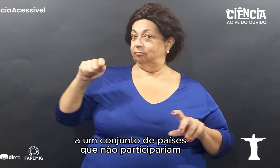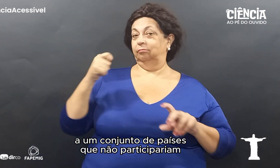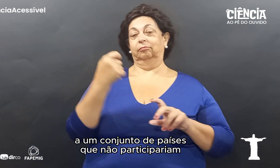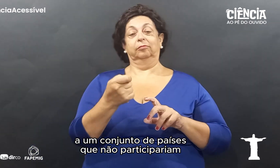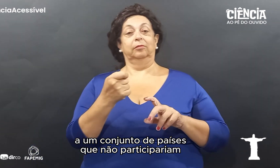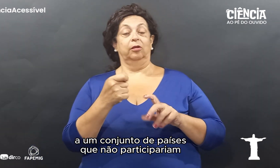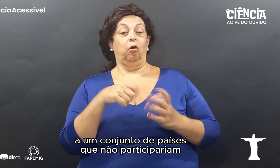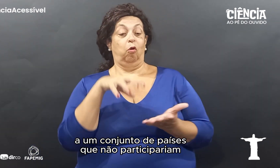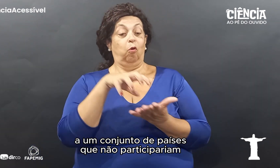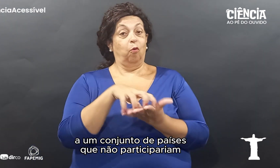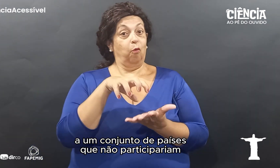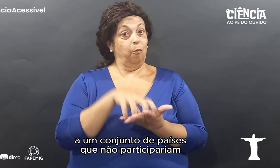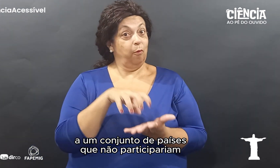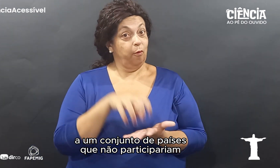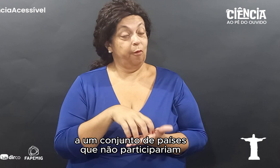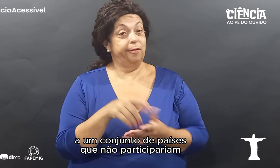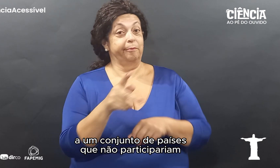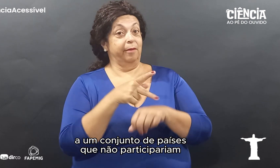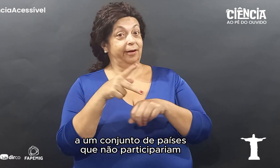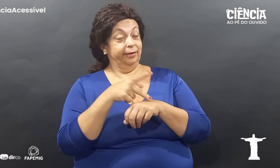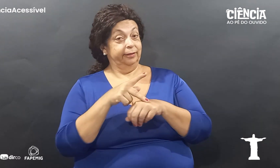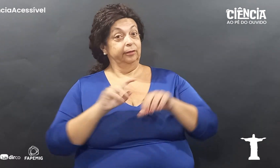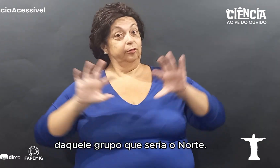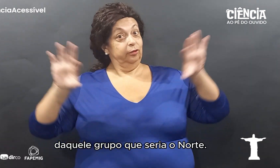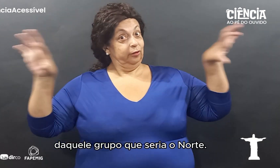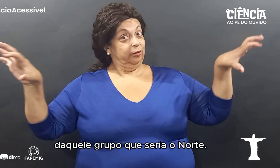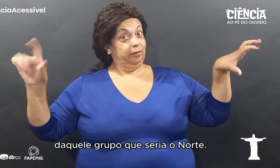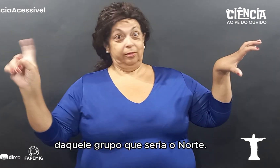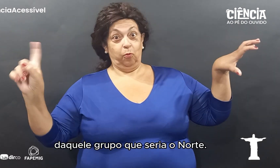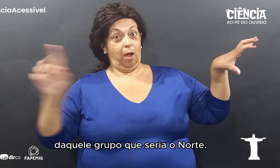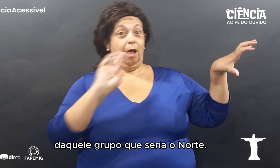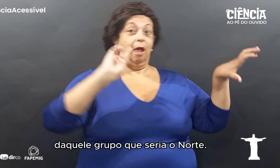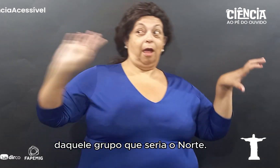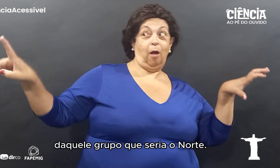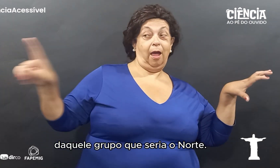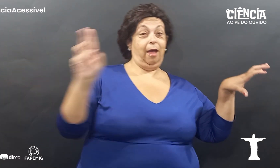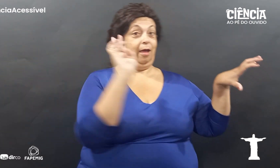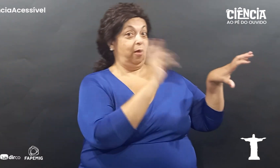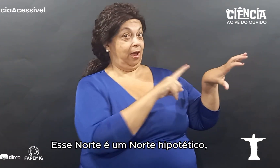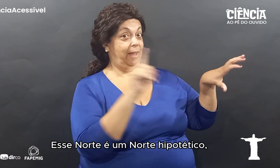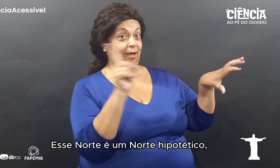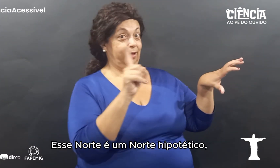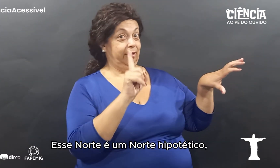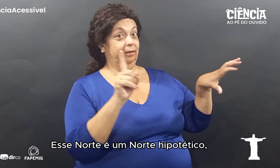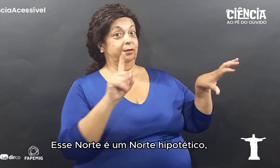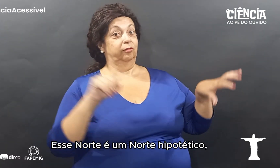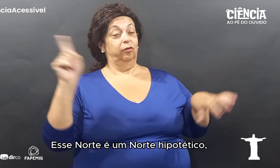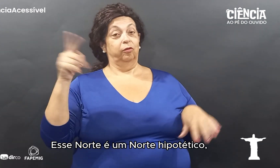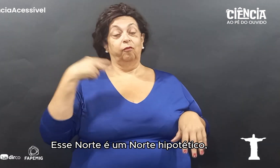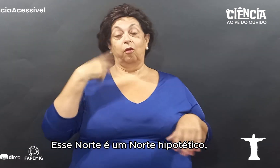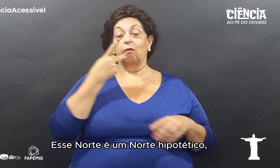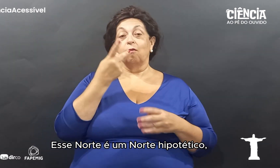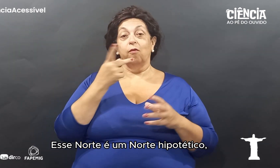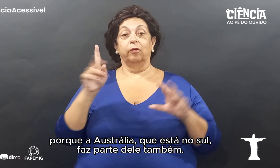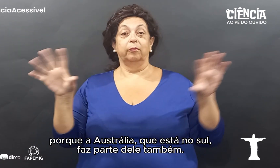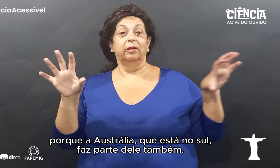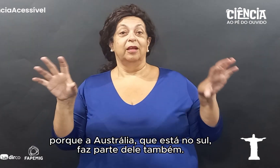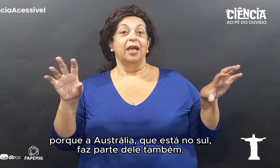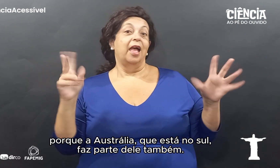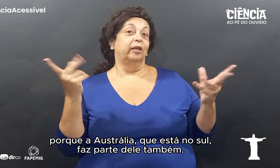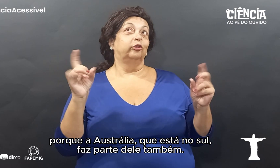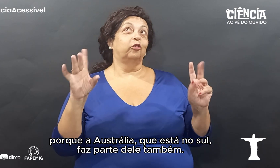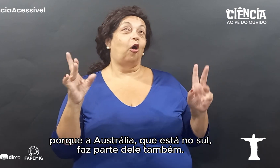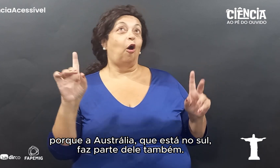a um conjunto de países que não participariam daquele grupo que seria o Norte. E esse Norte é um Norte hipotético, porque